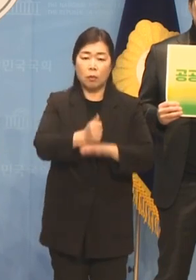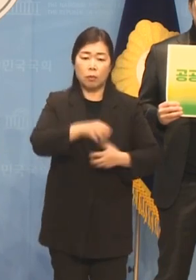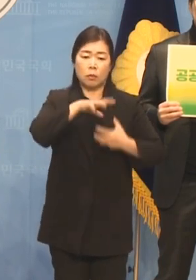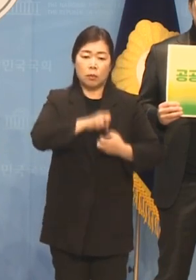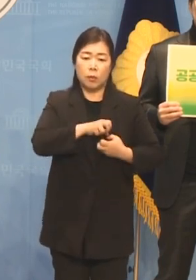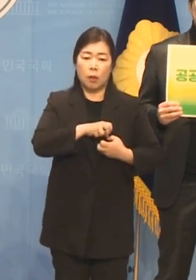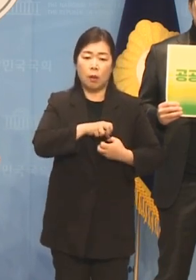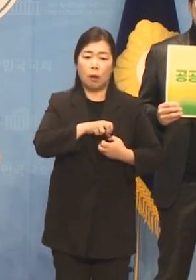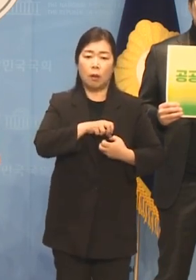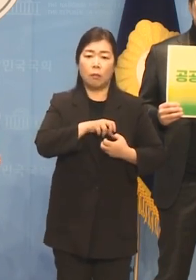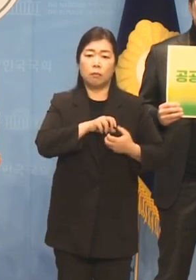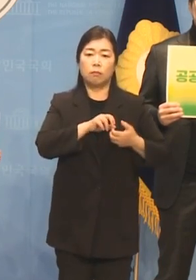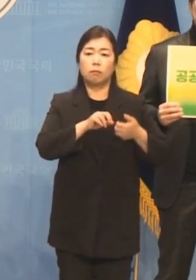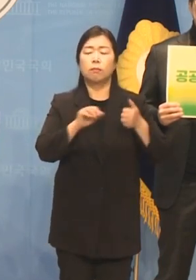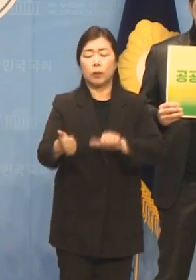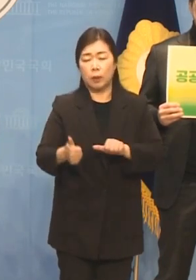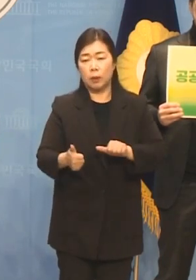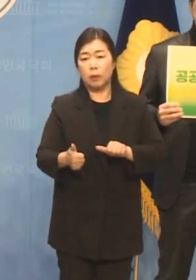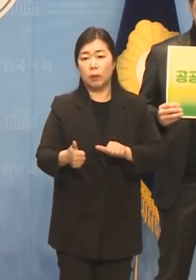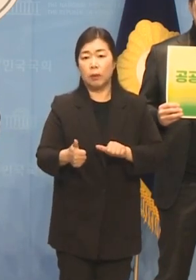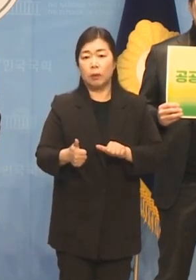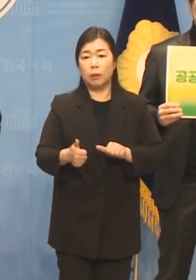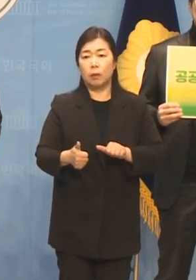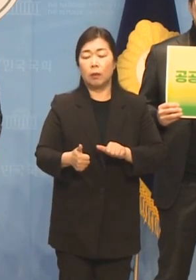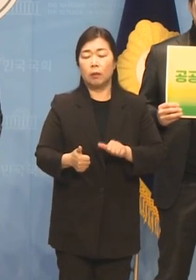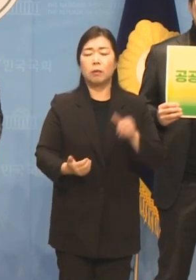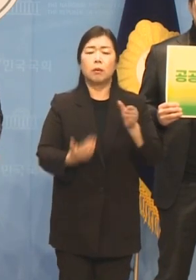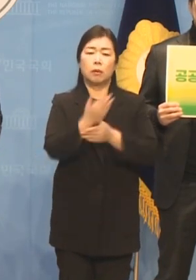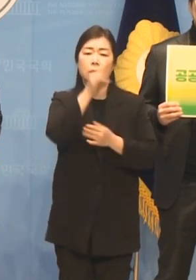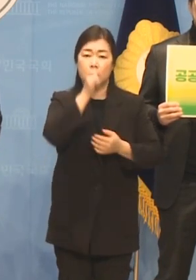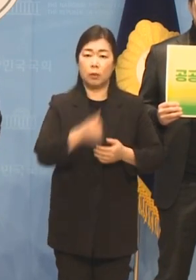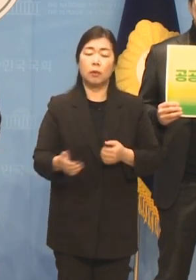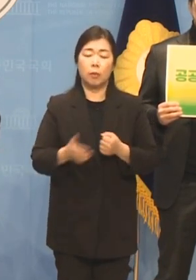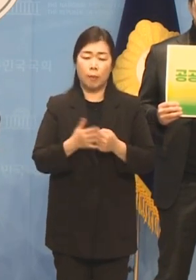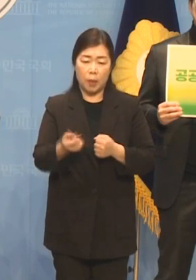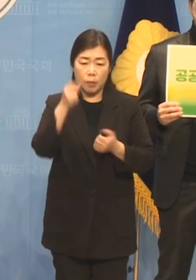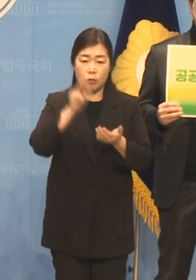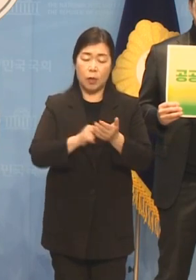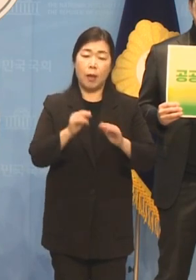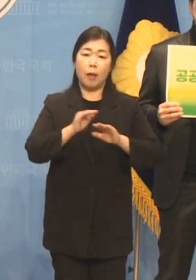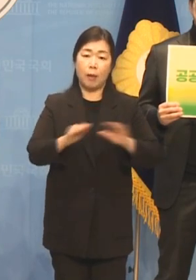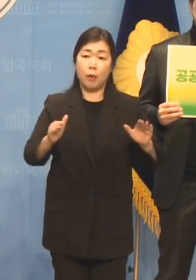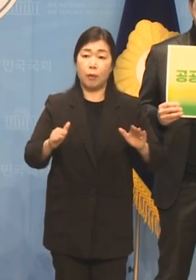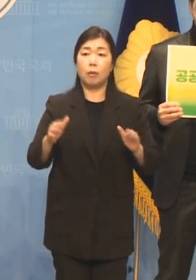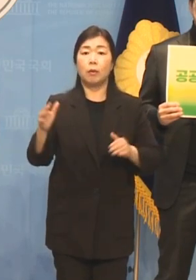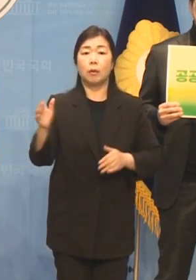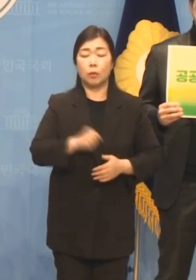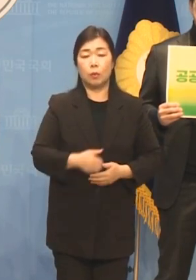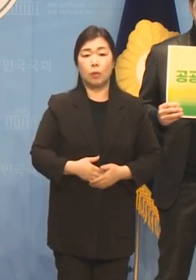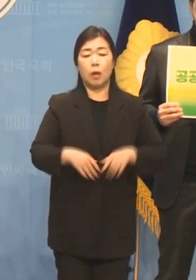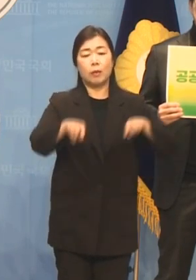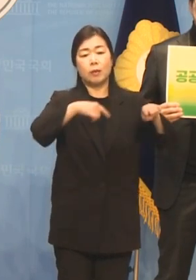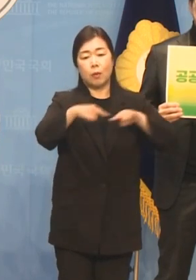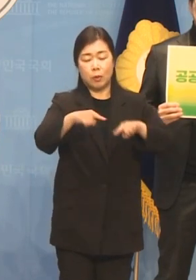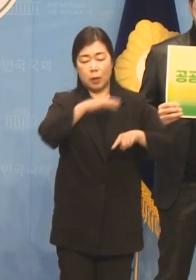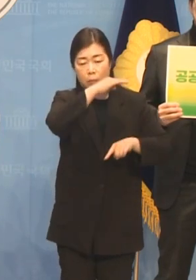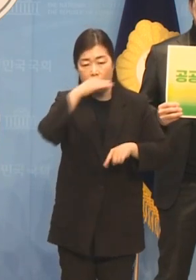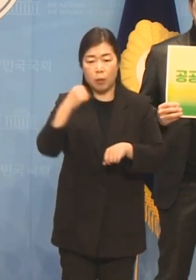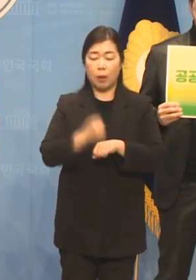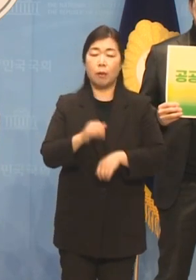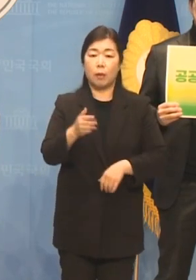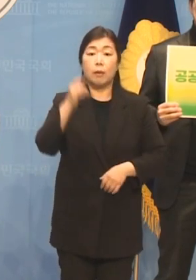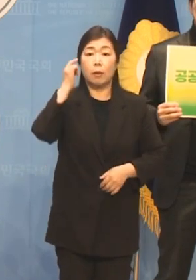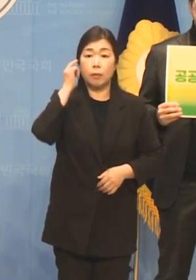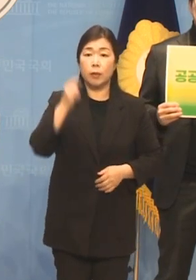사망하셨다는 슬픈 소식을 접했습니다. 이러한 상황에서 조속한 문제 해결을 위해서 정치가 나서야 될 때가